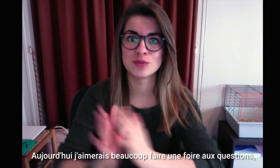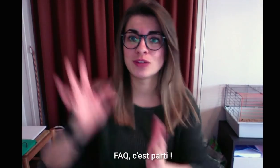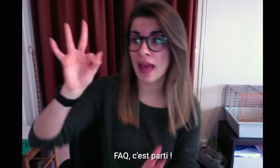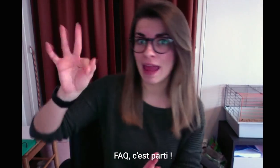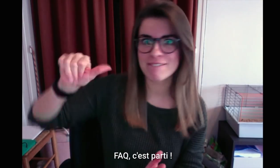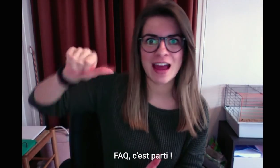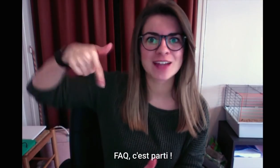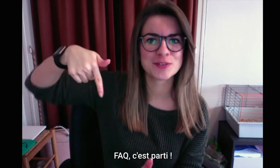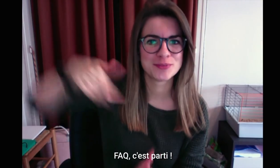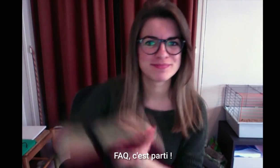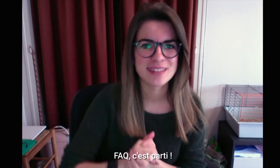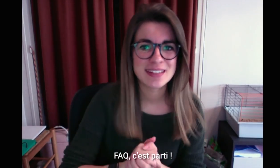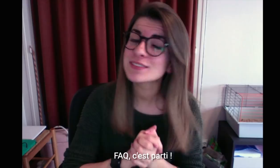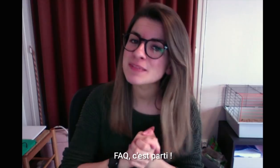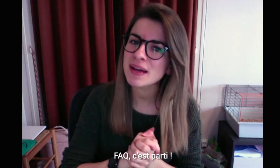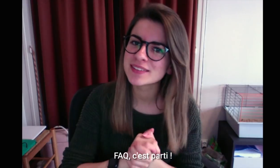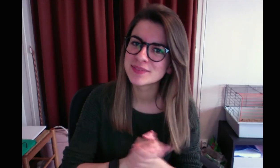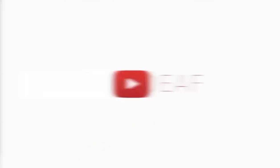FAQ. C'est parti !